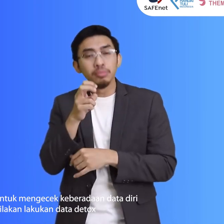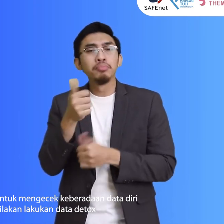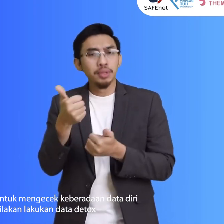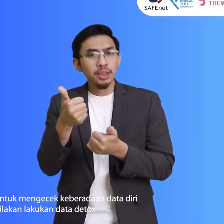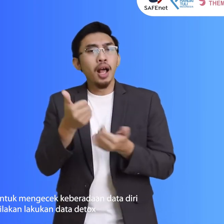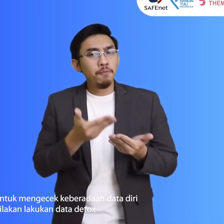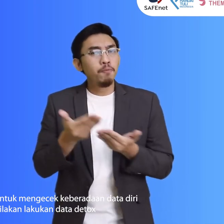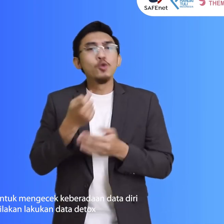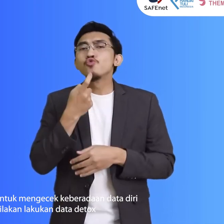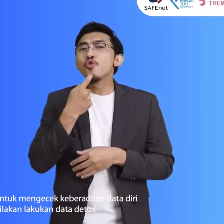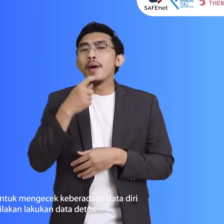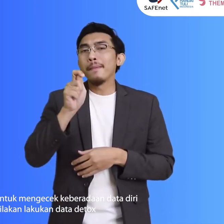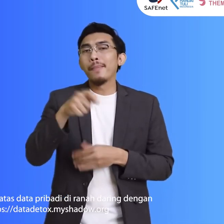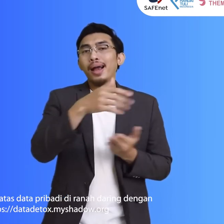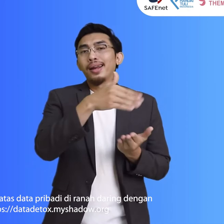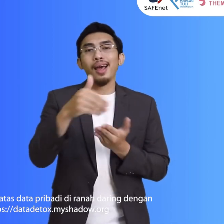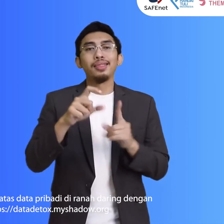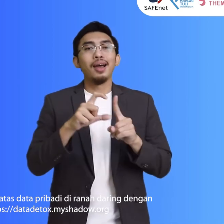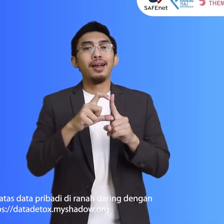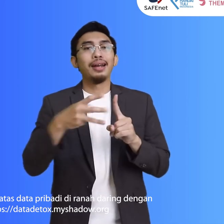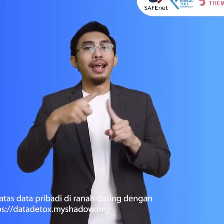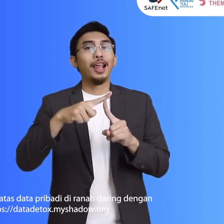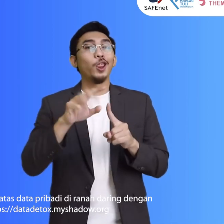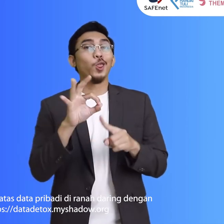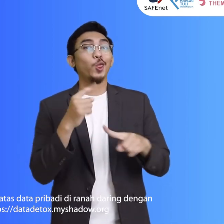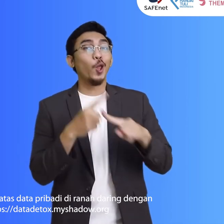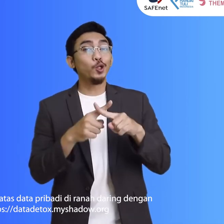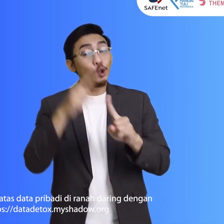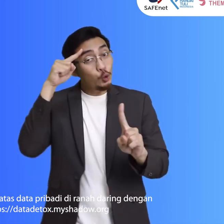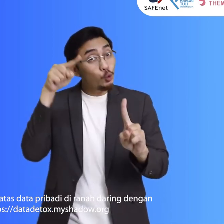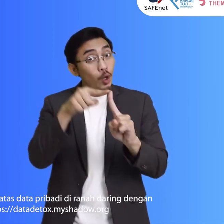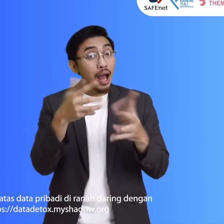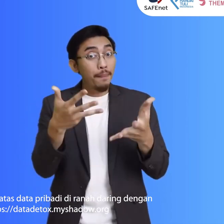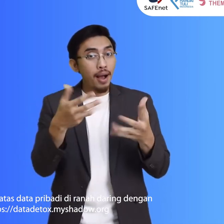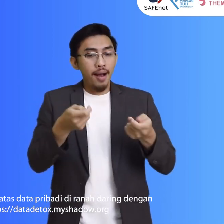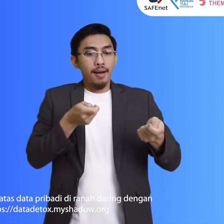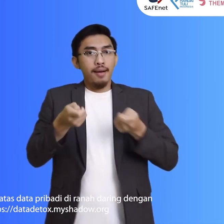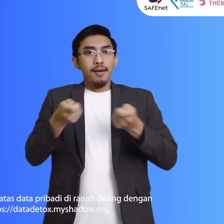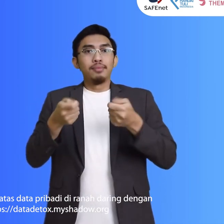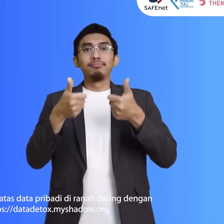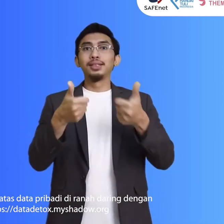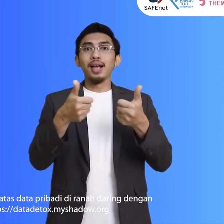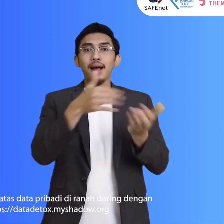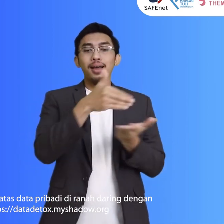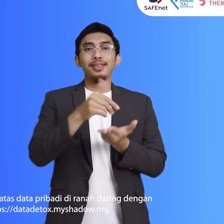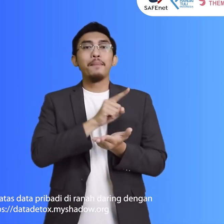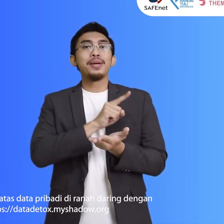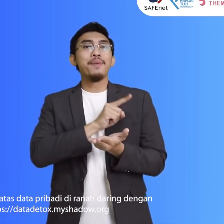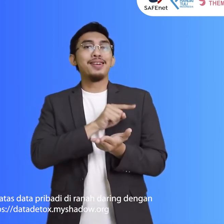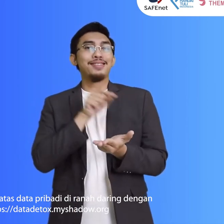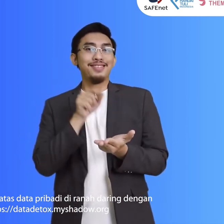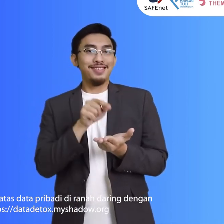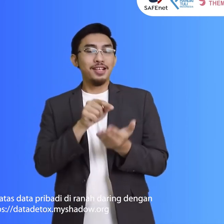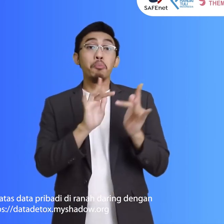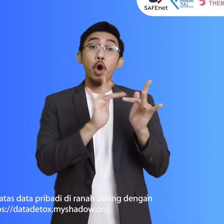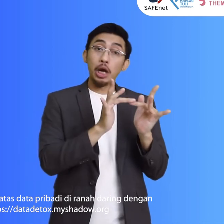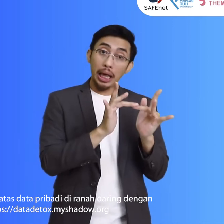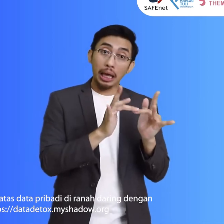Silahkan lakukan data di talks agar lebih memiliki kendali atas data pribadi dirana